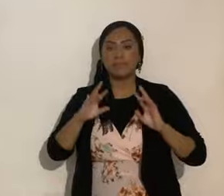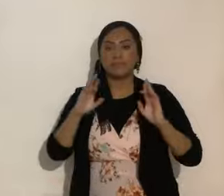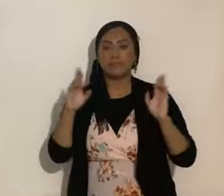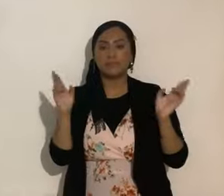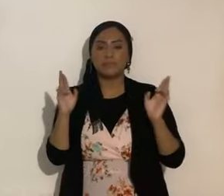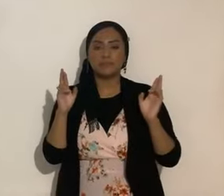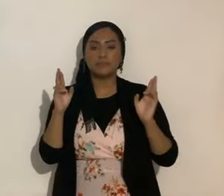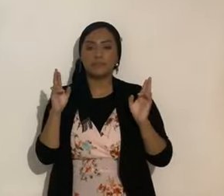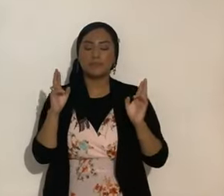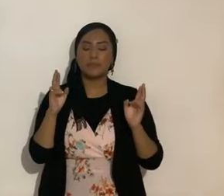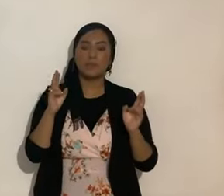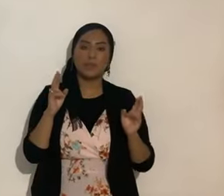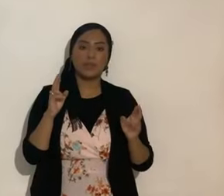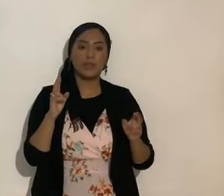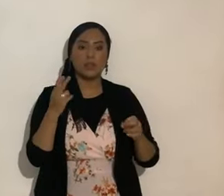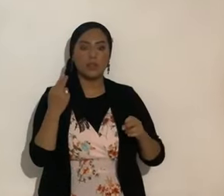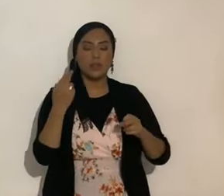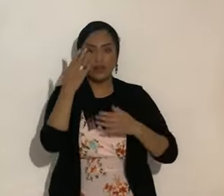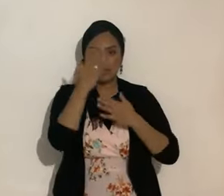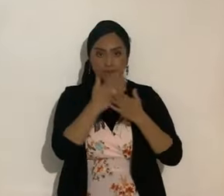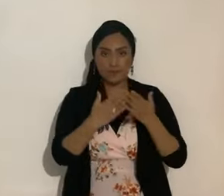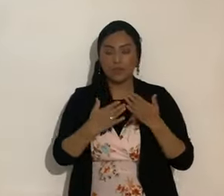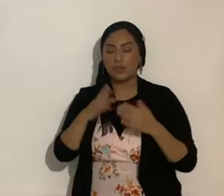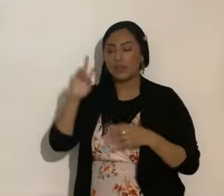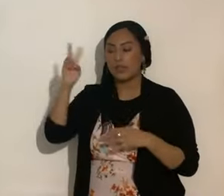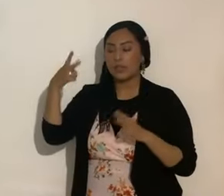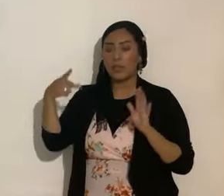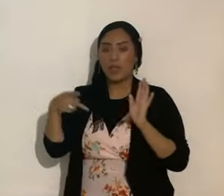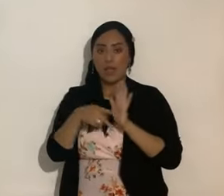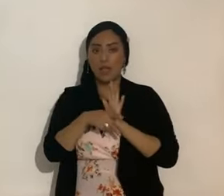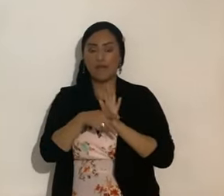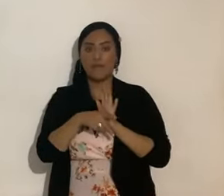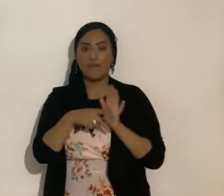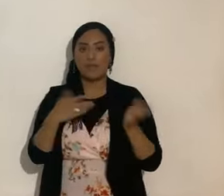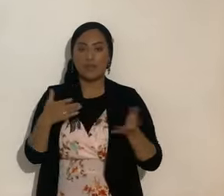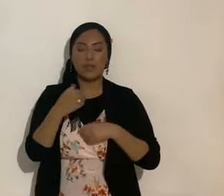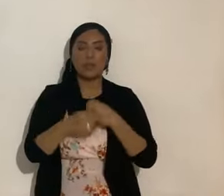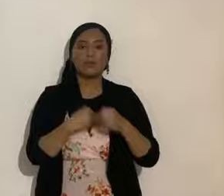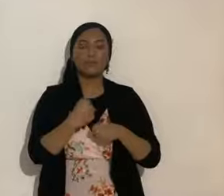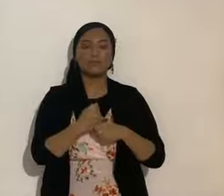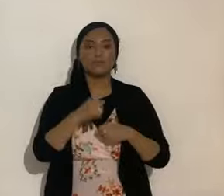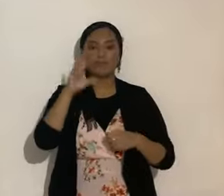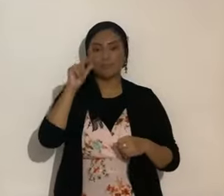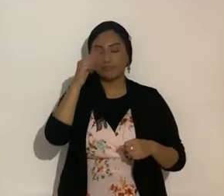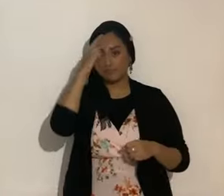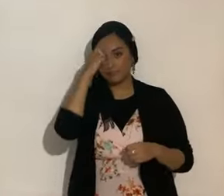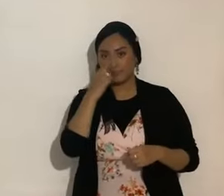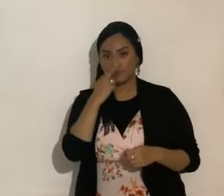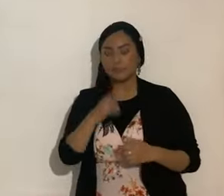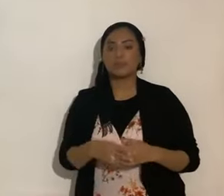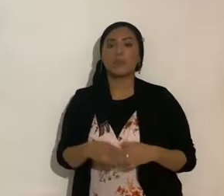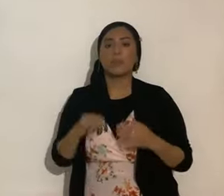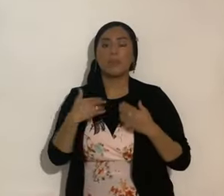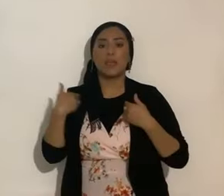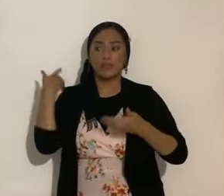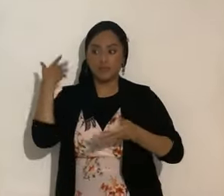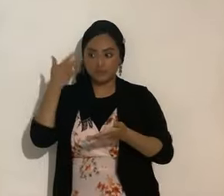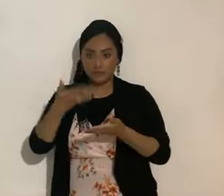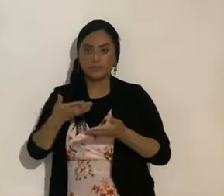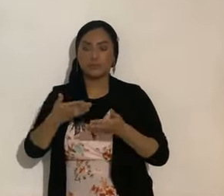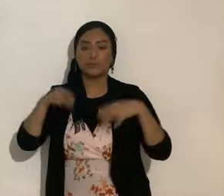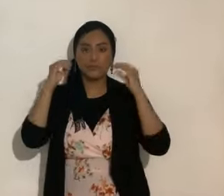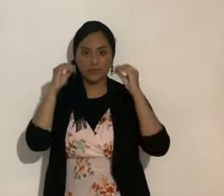ocupa parte de, ¿sí?, la segunda mitad de este año 2023 gregoriano. Y lo he venido ministrando. Viene